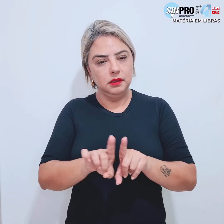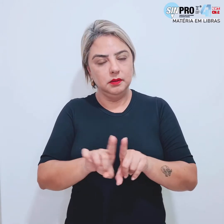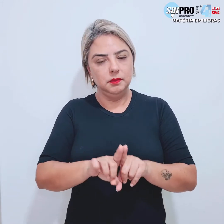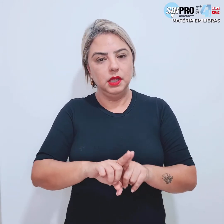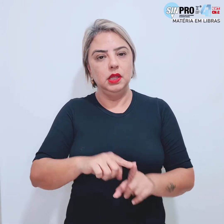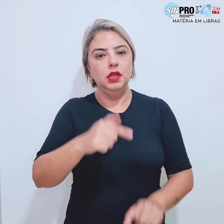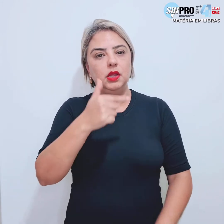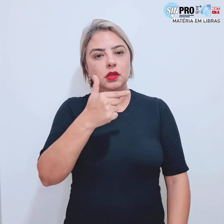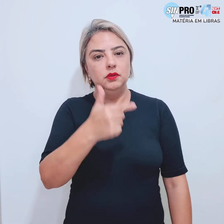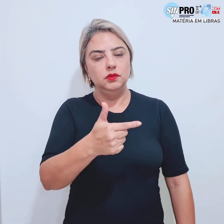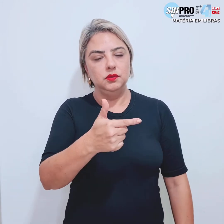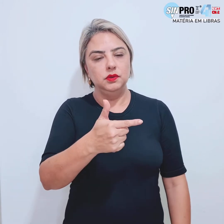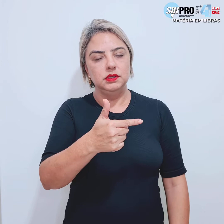e